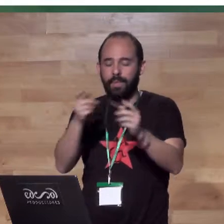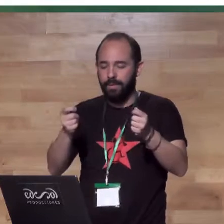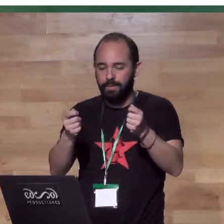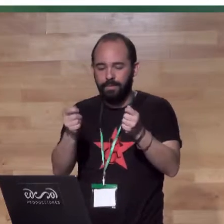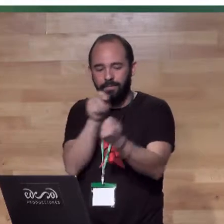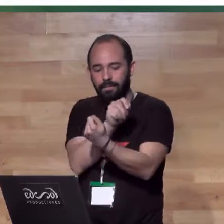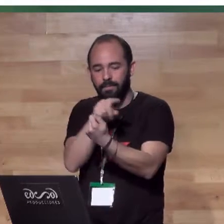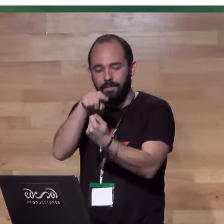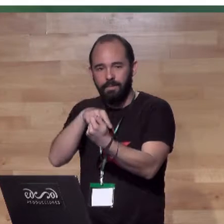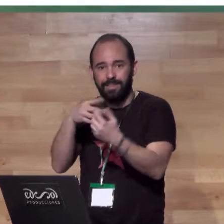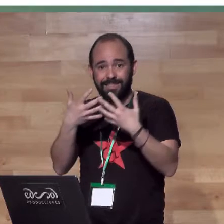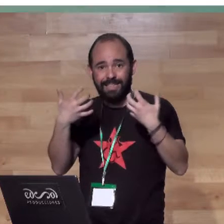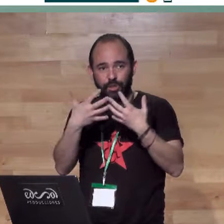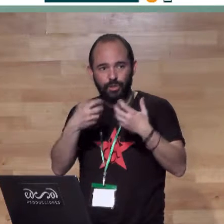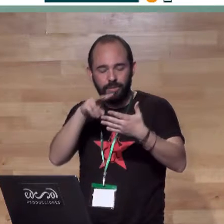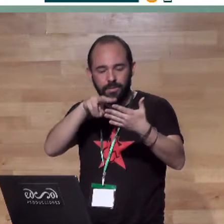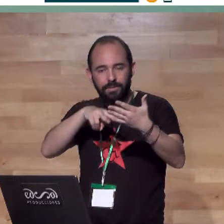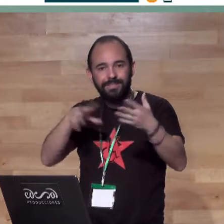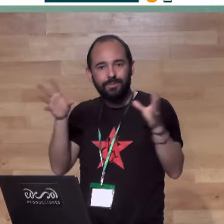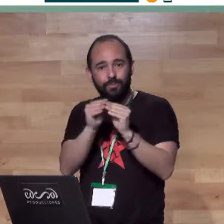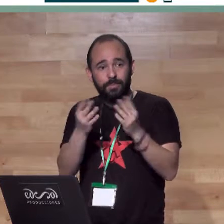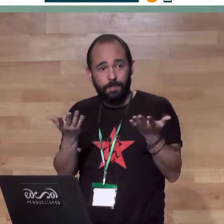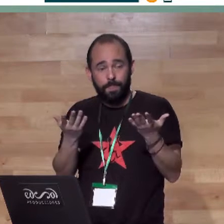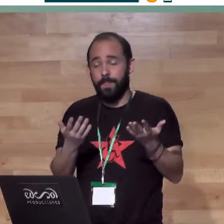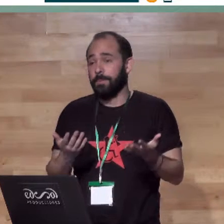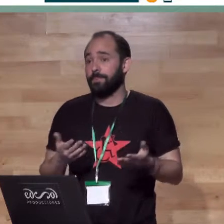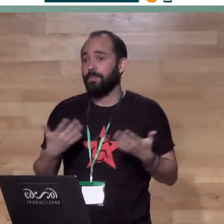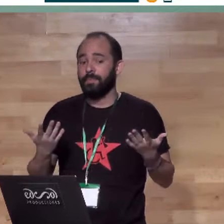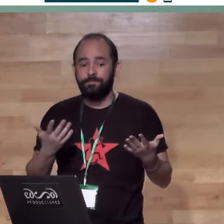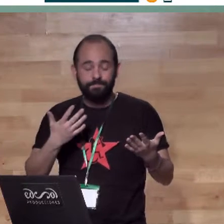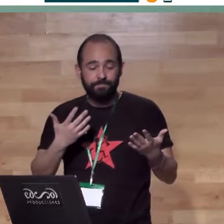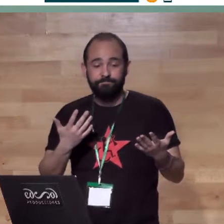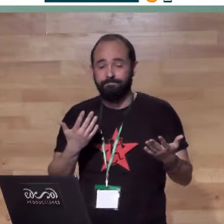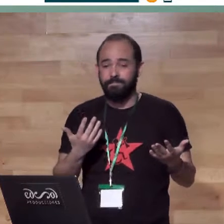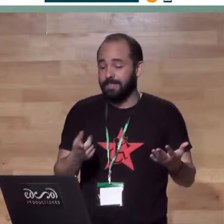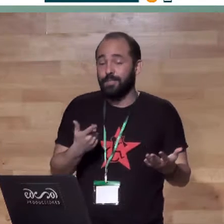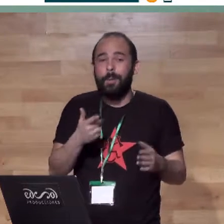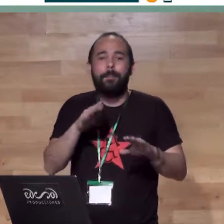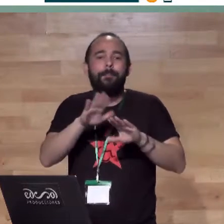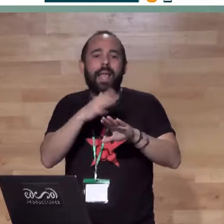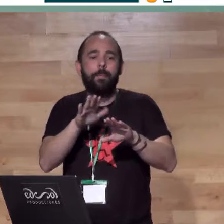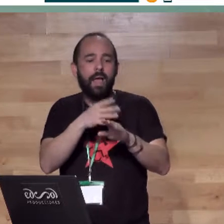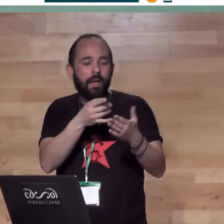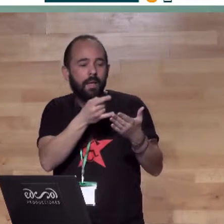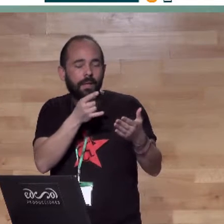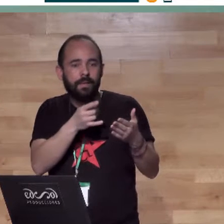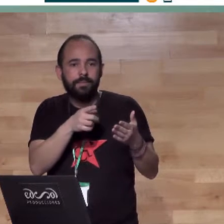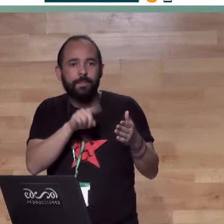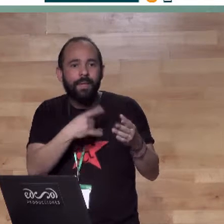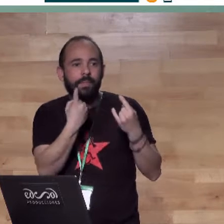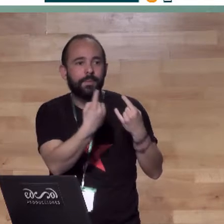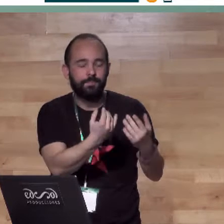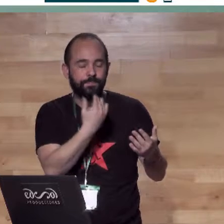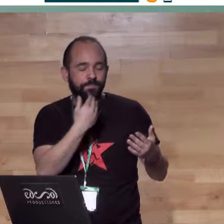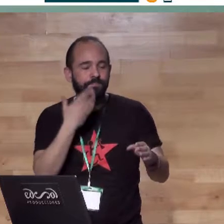Es un resumen. Por ejemplo, en la caja del DVD aparece detrás una sinopsis. Es un resumen de lo que acontece